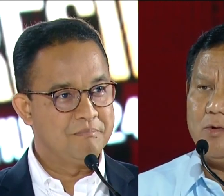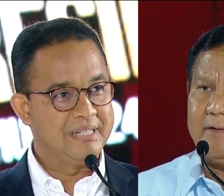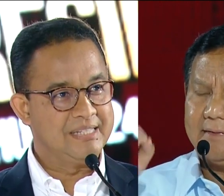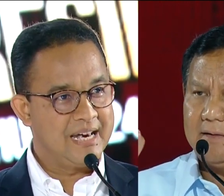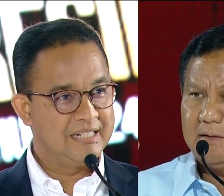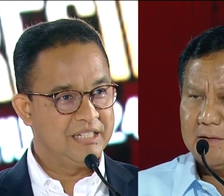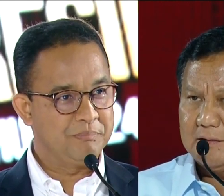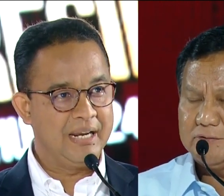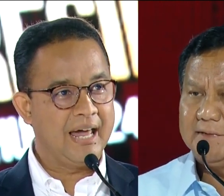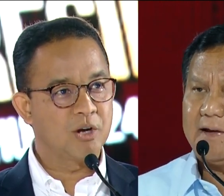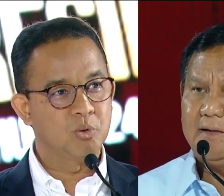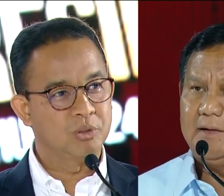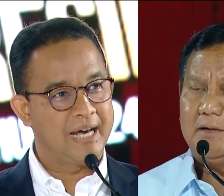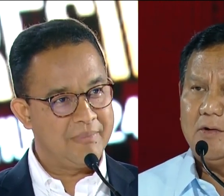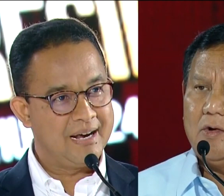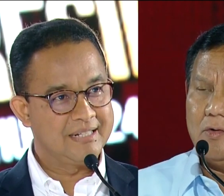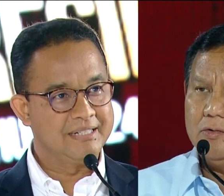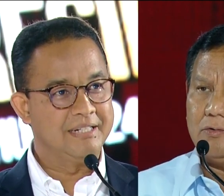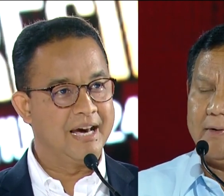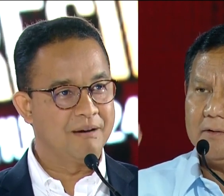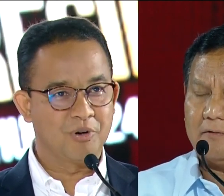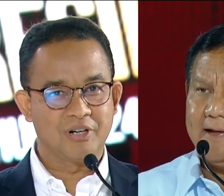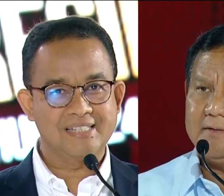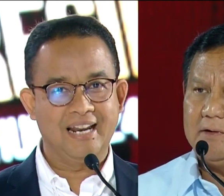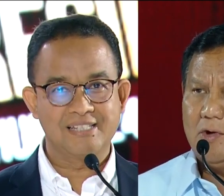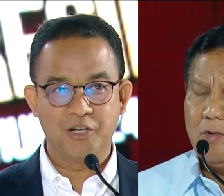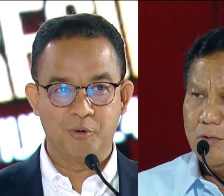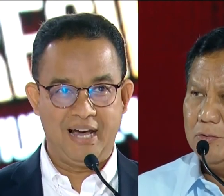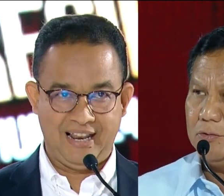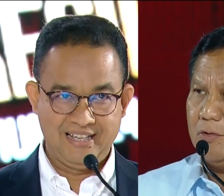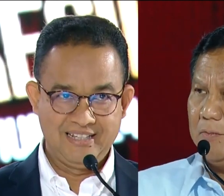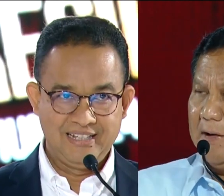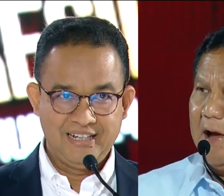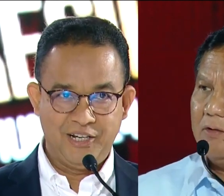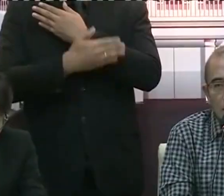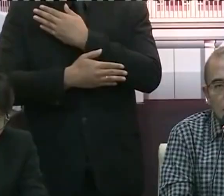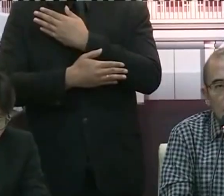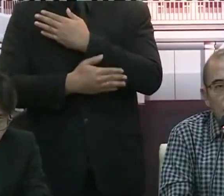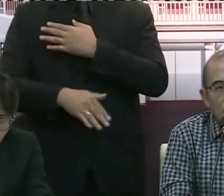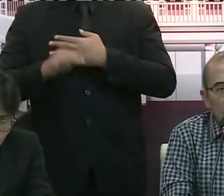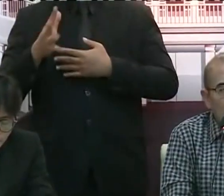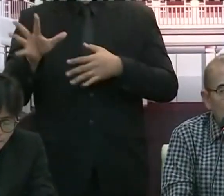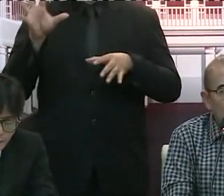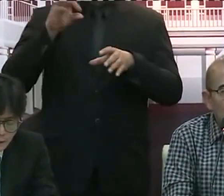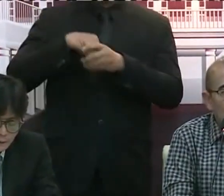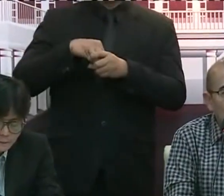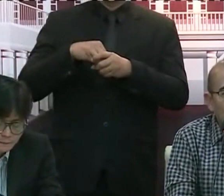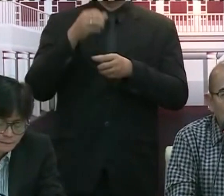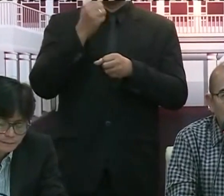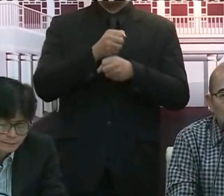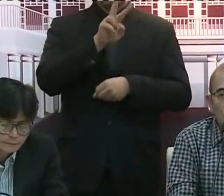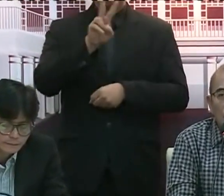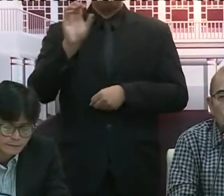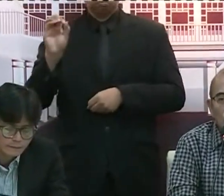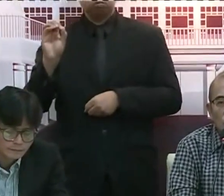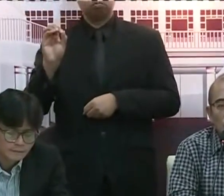perubahan namun berdasarkan hasil rapat koordinasi disepakati durasi pada segmen keen menjadi 4